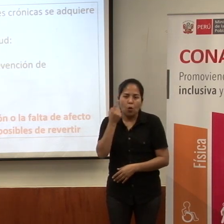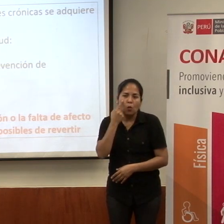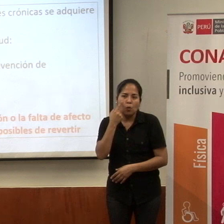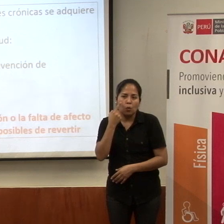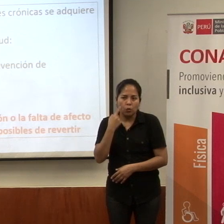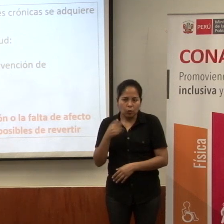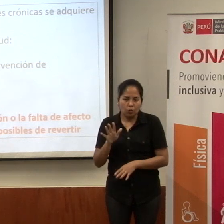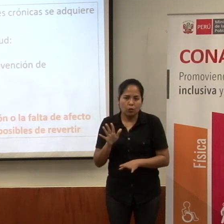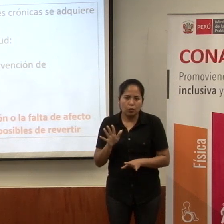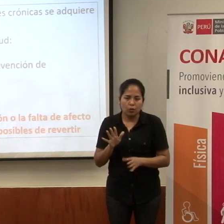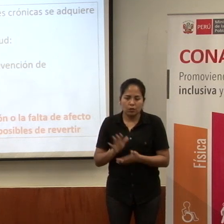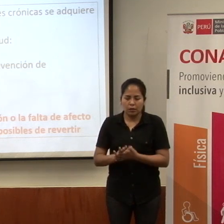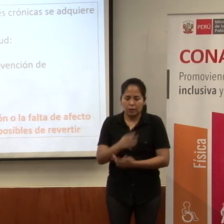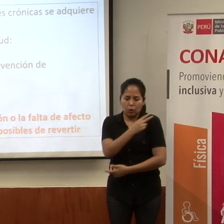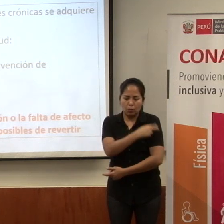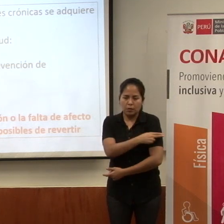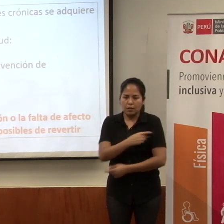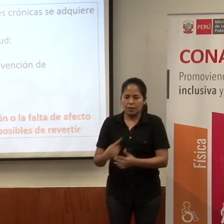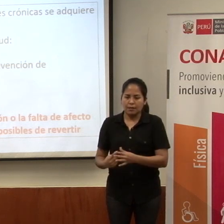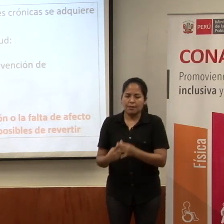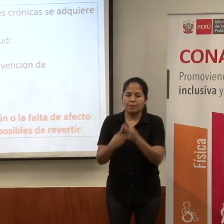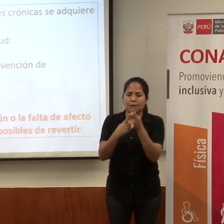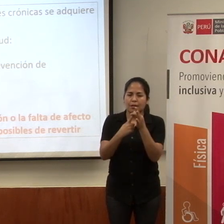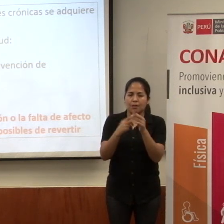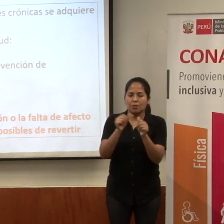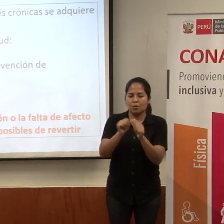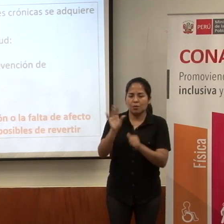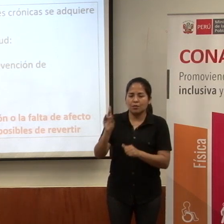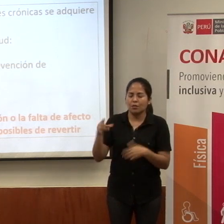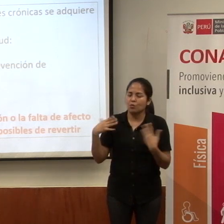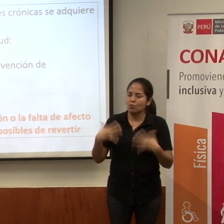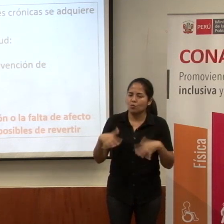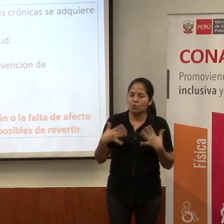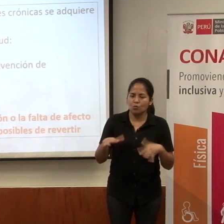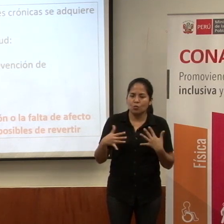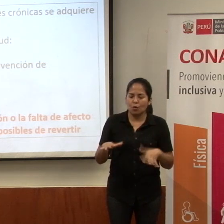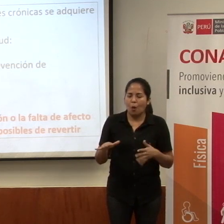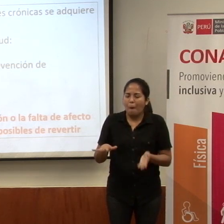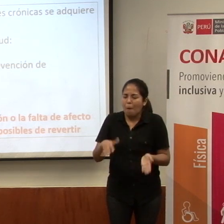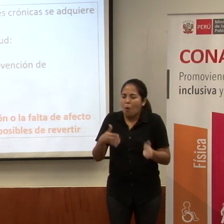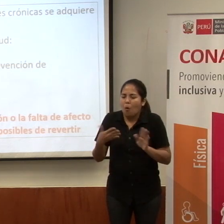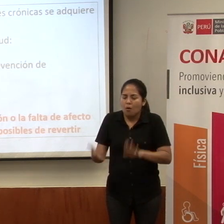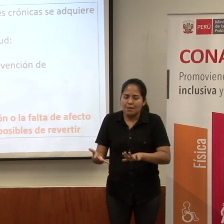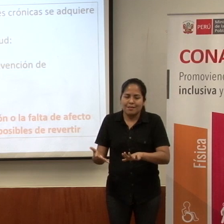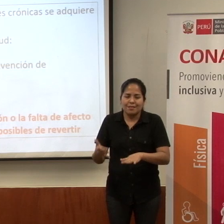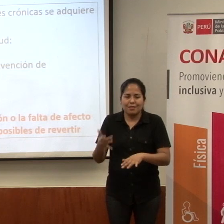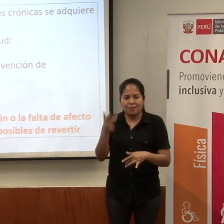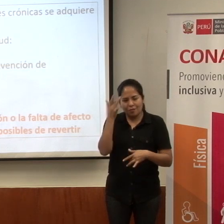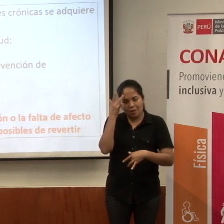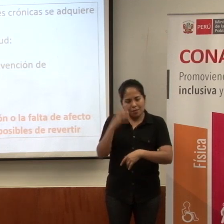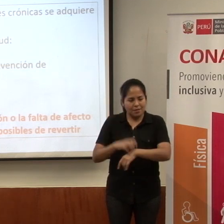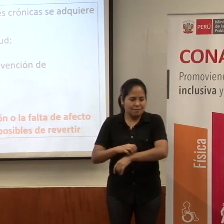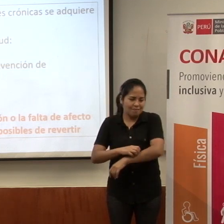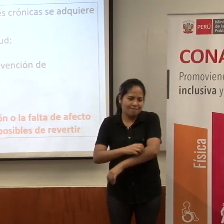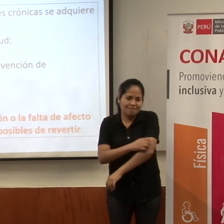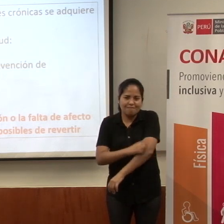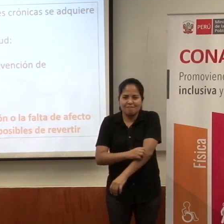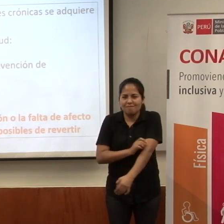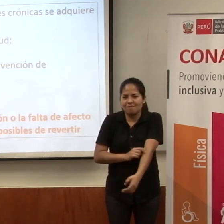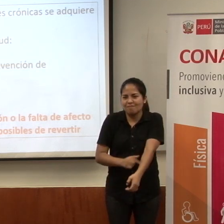teníamos un hospital en un pabellón que se llama el Pabellón 7. No saben lo que es morir de sarampión. No saben lo que es tener